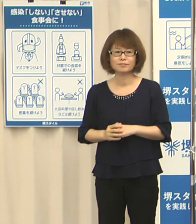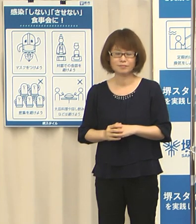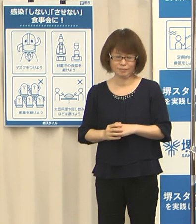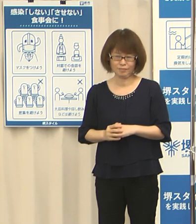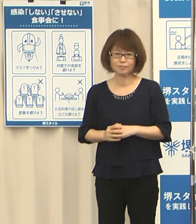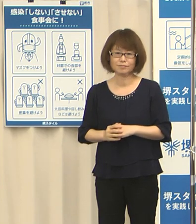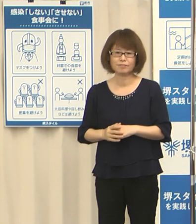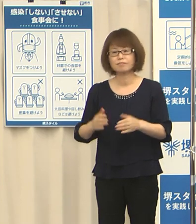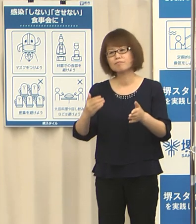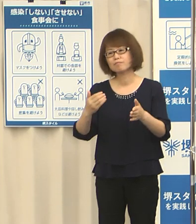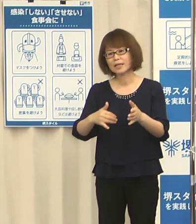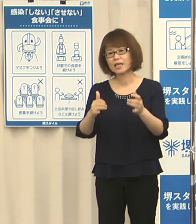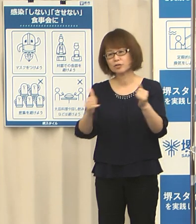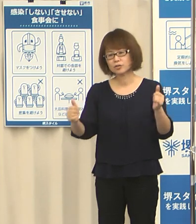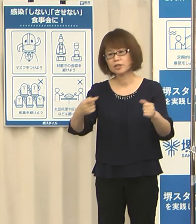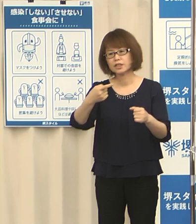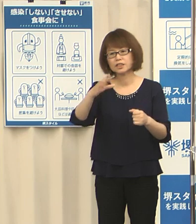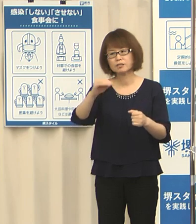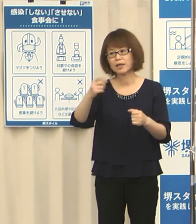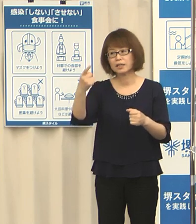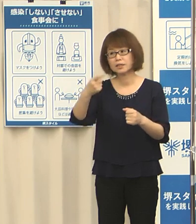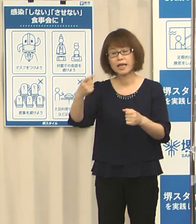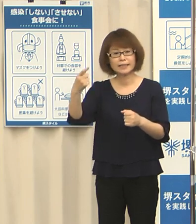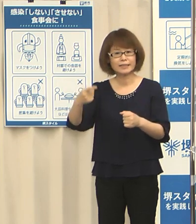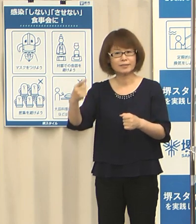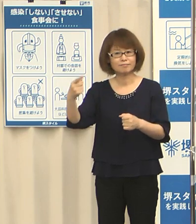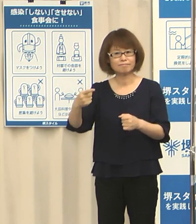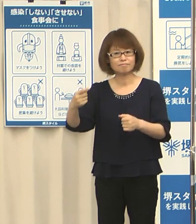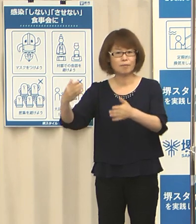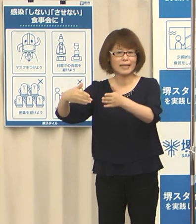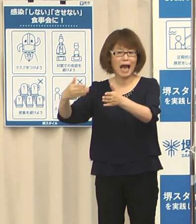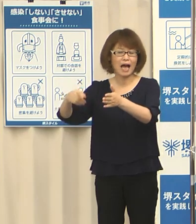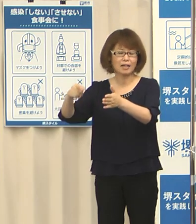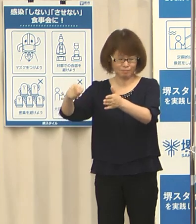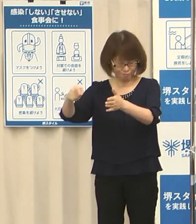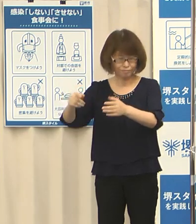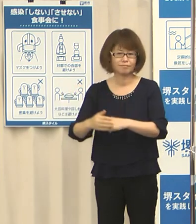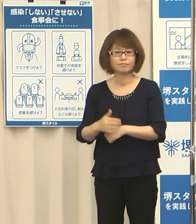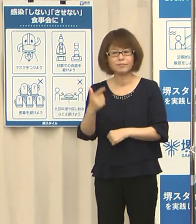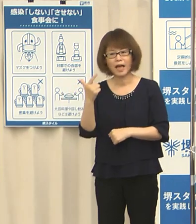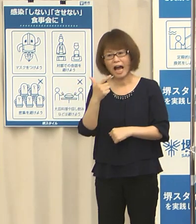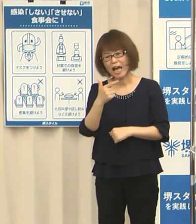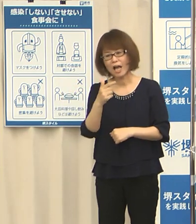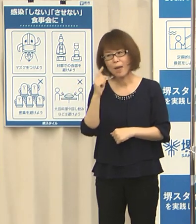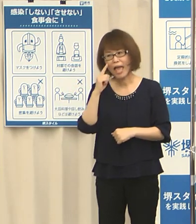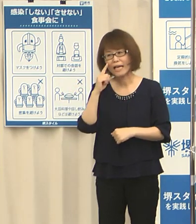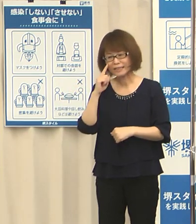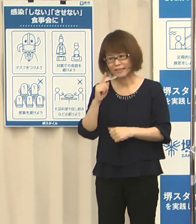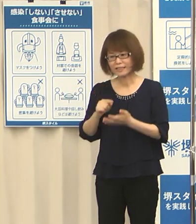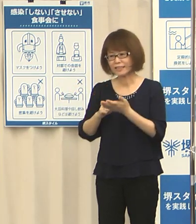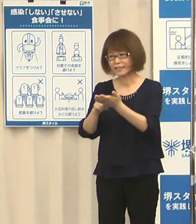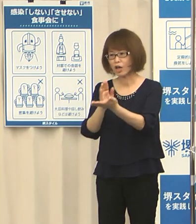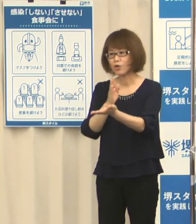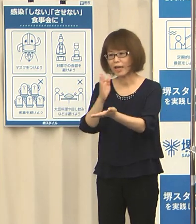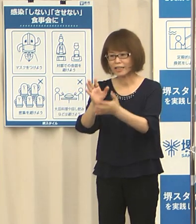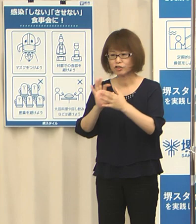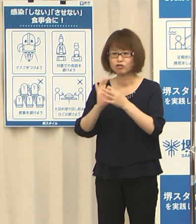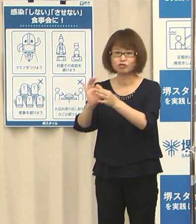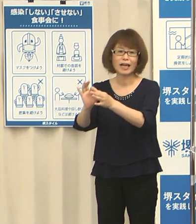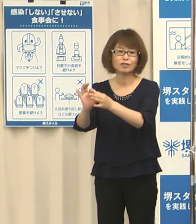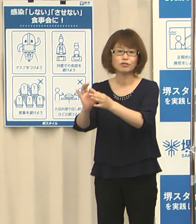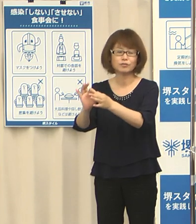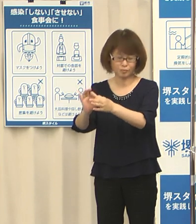1万1000人の皆さんには早めに申請をしてくださいということをお伝えをします